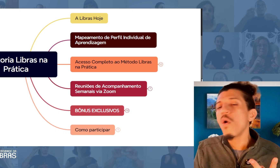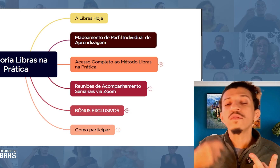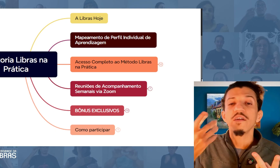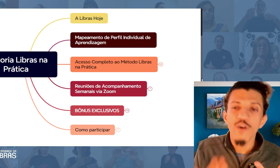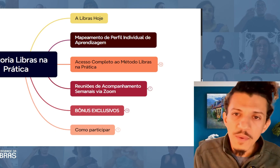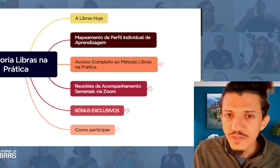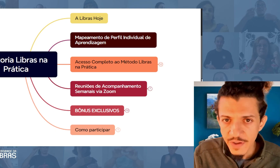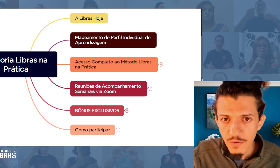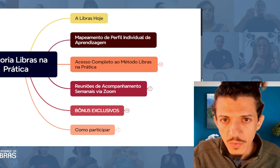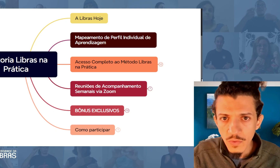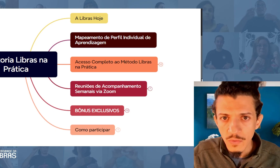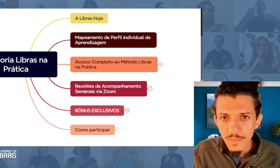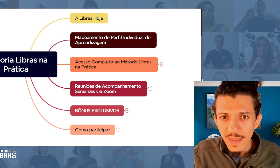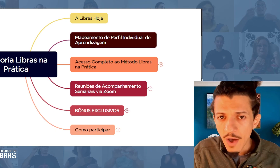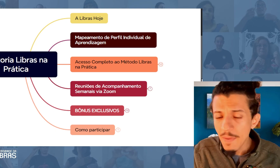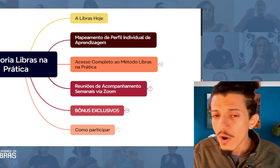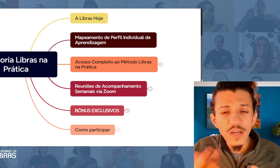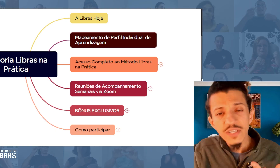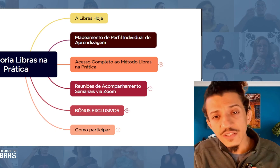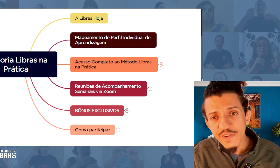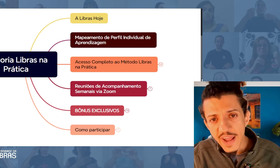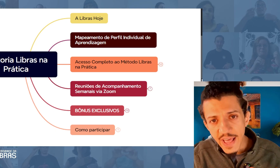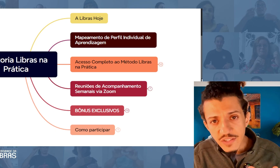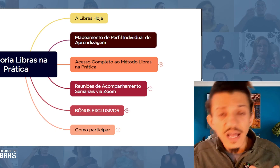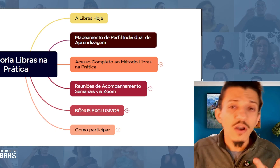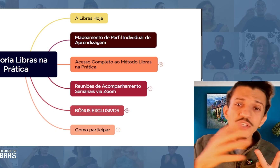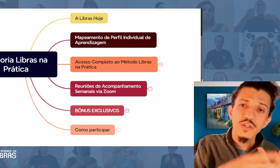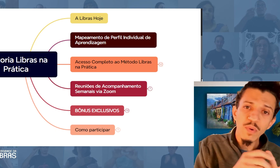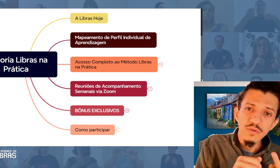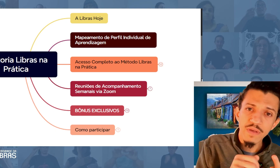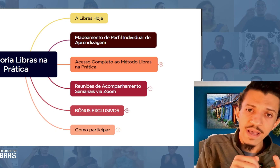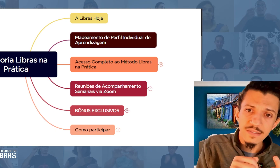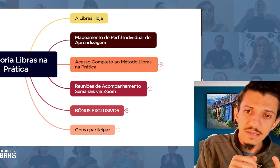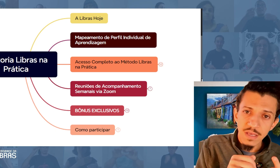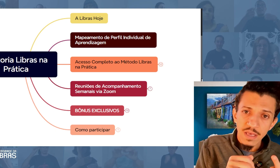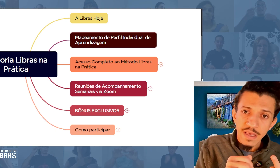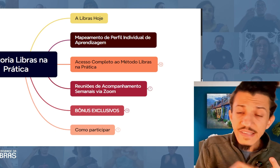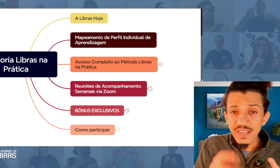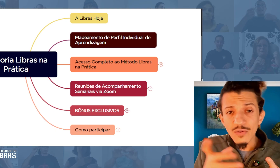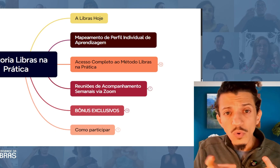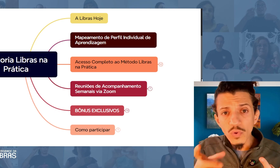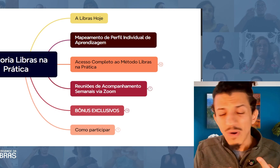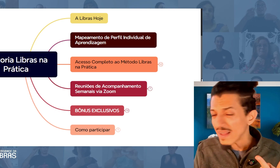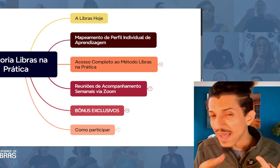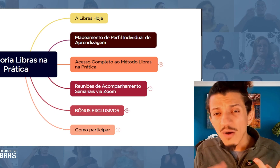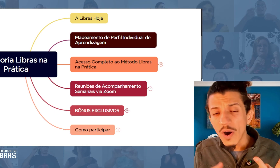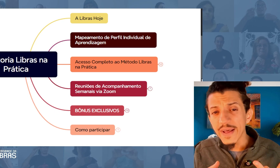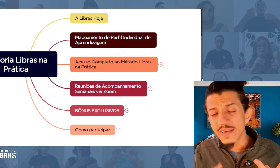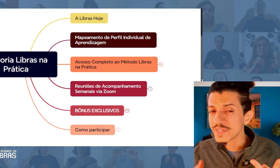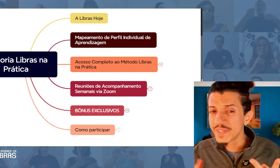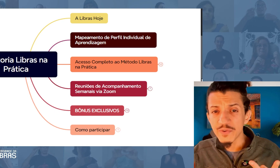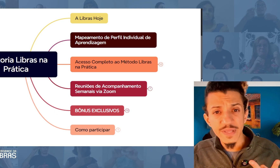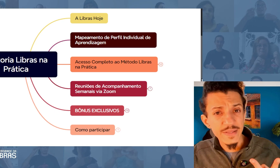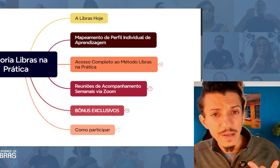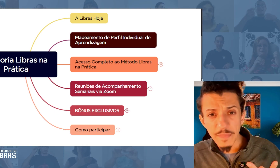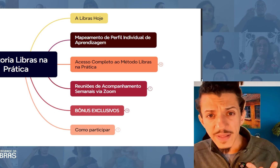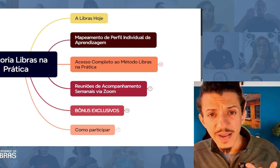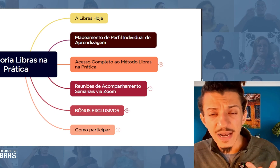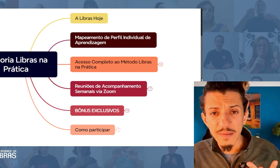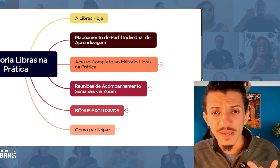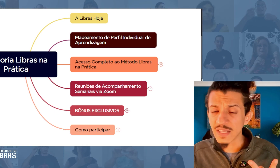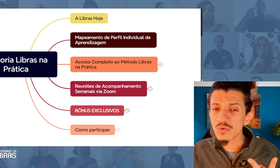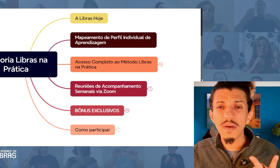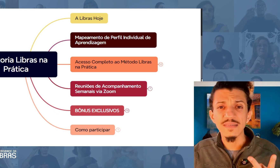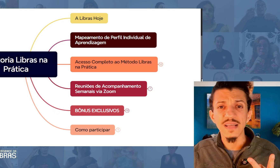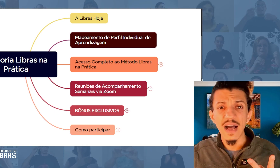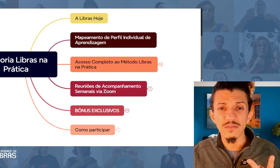uma outra forma de ver o mundo. É uma lógica diferente da lógica do português. E se tudo, até agora, que você ficou tentando aprender a